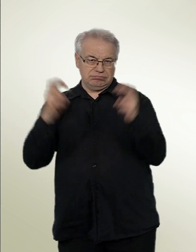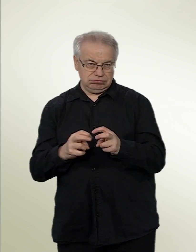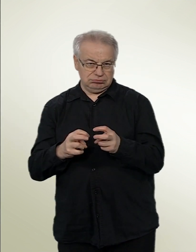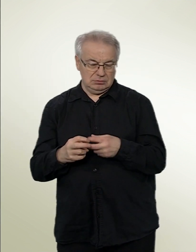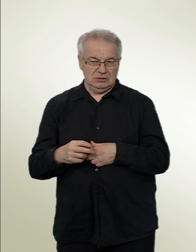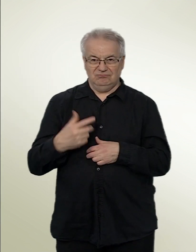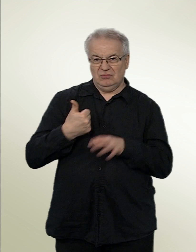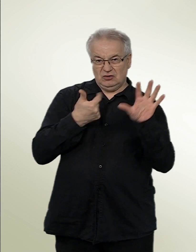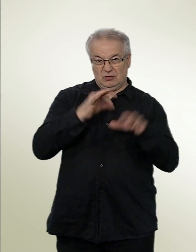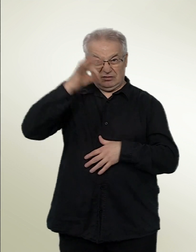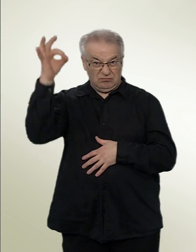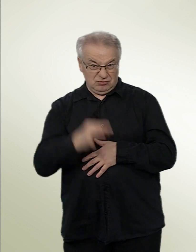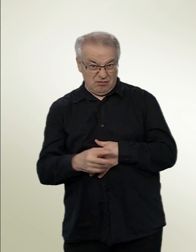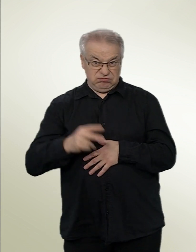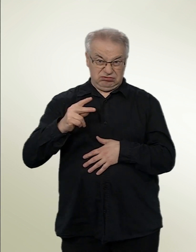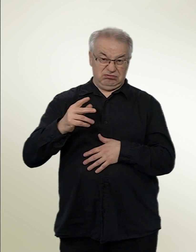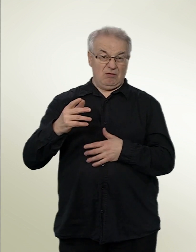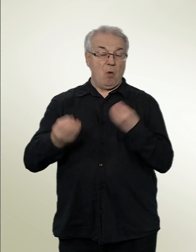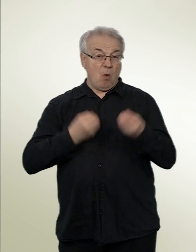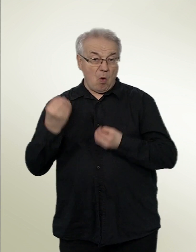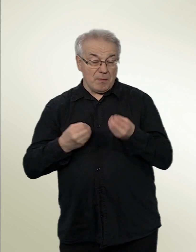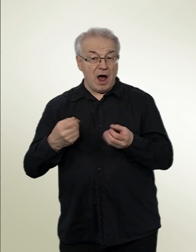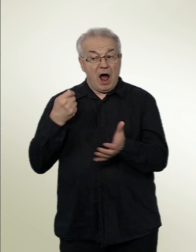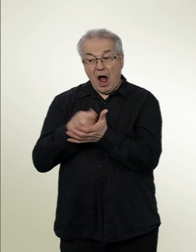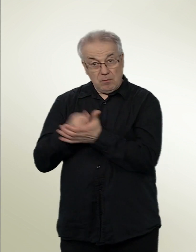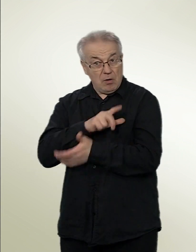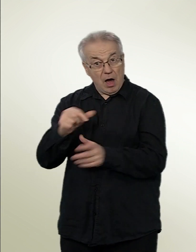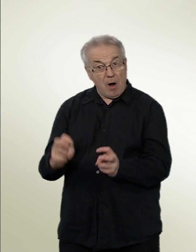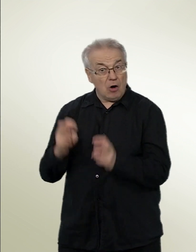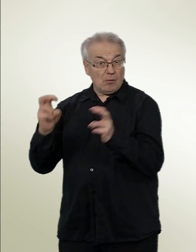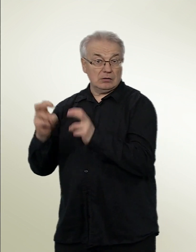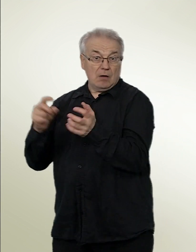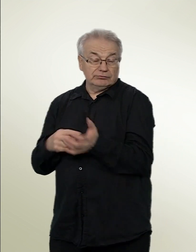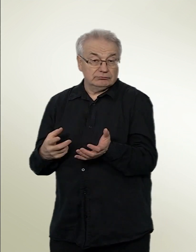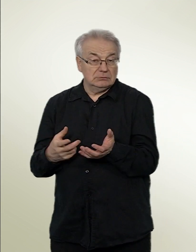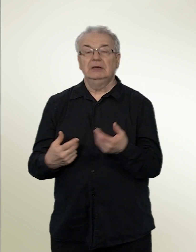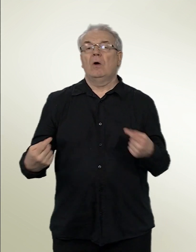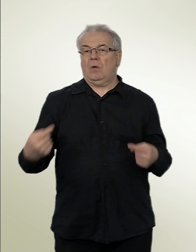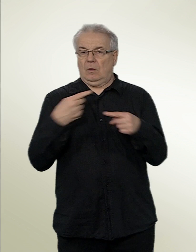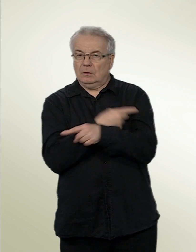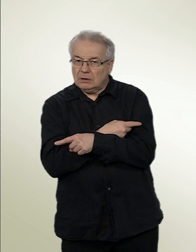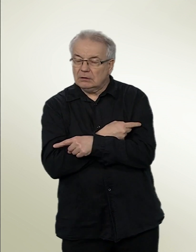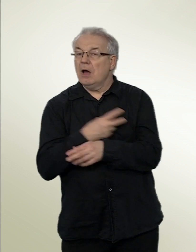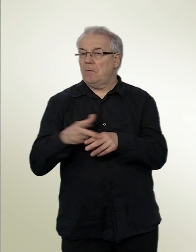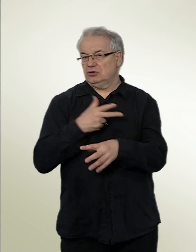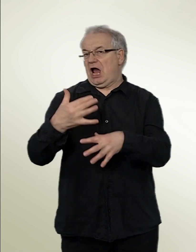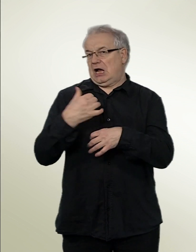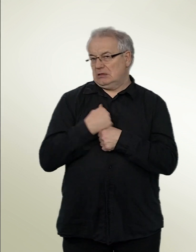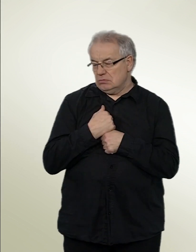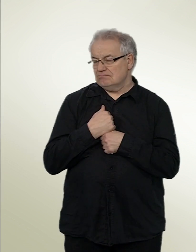plus de 60% ou alors relever des impôts existants. En revanche, si le projet est accepté, la